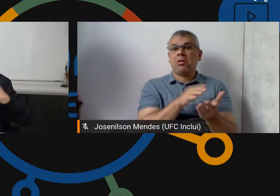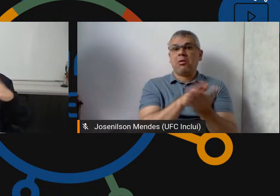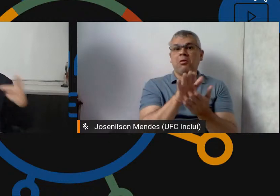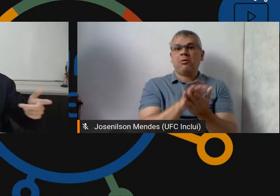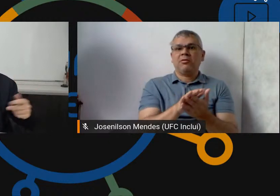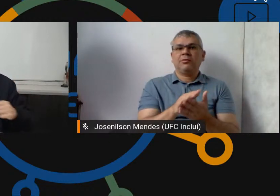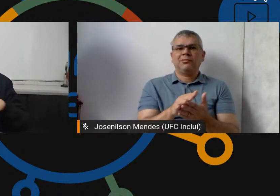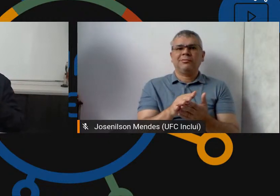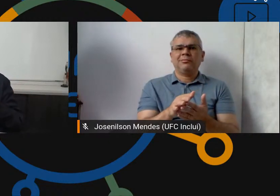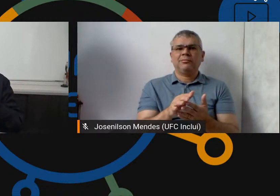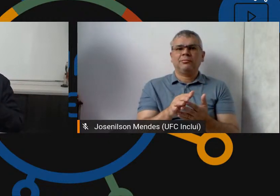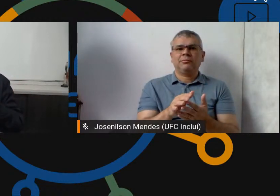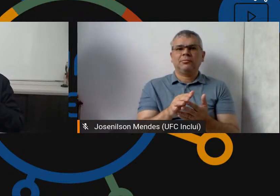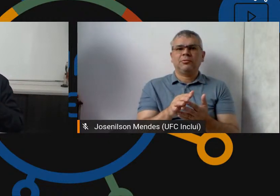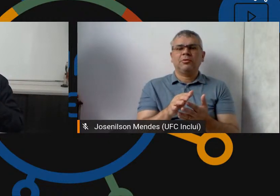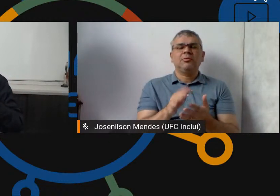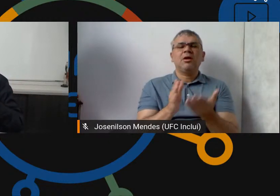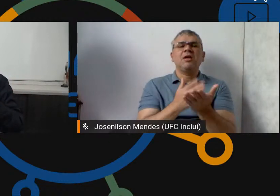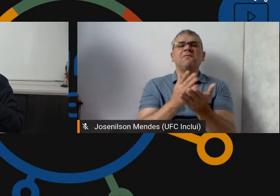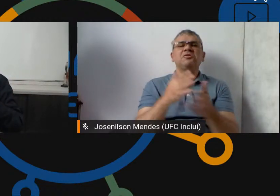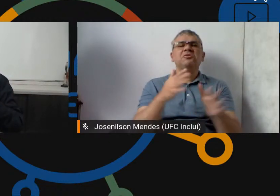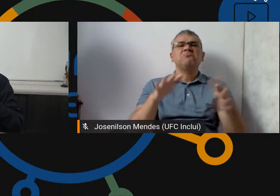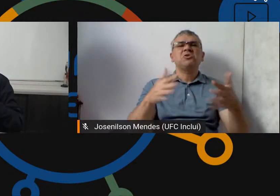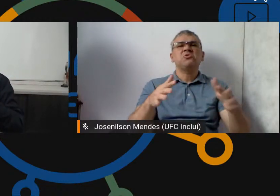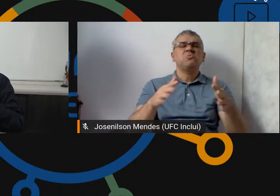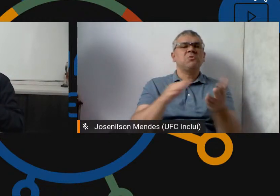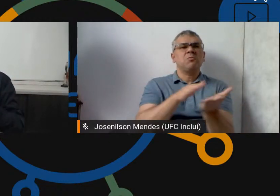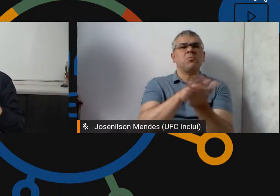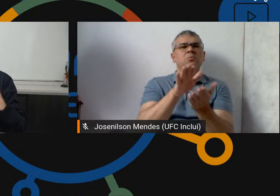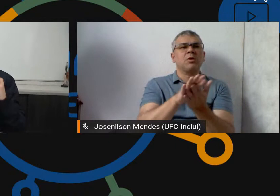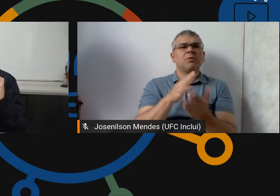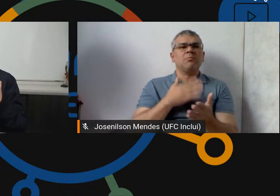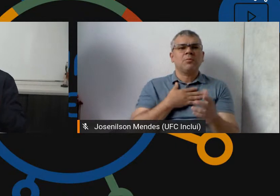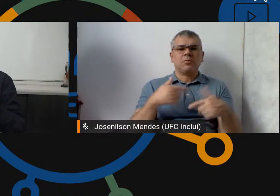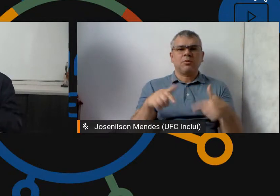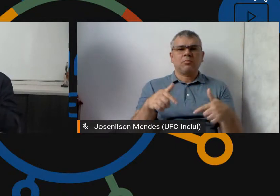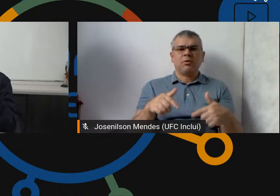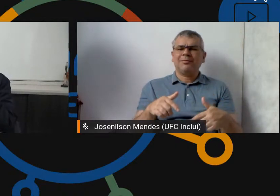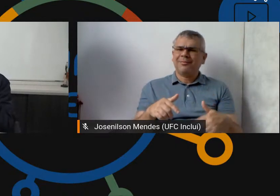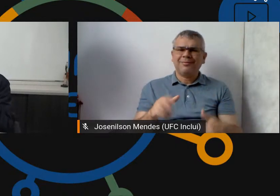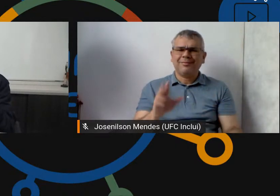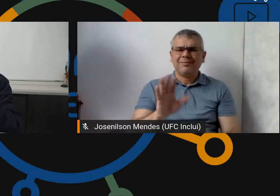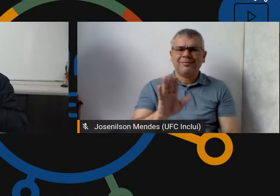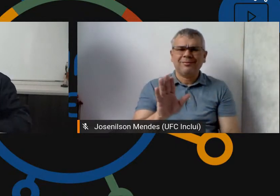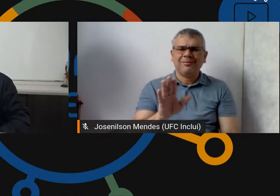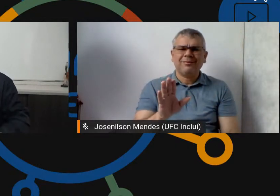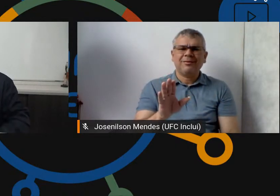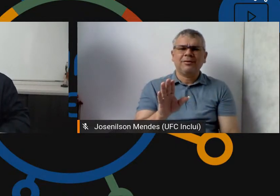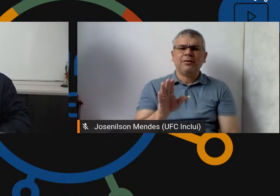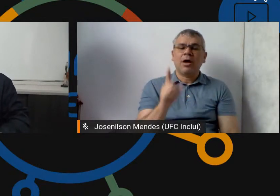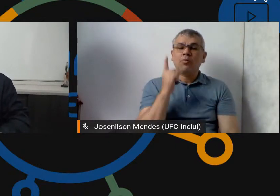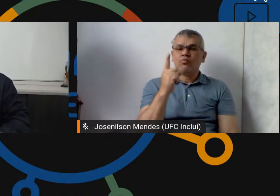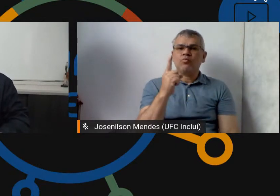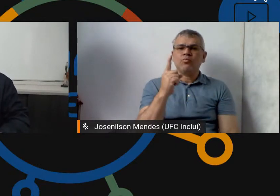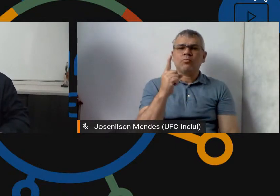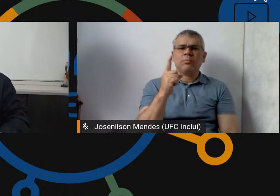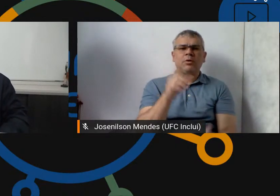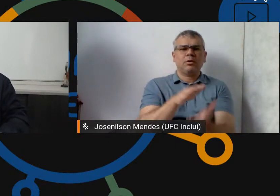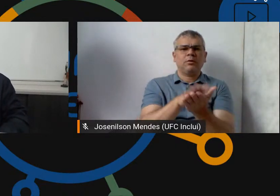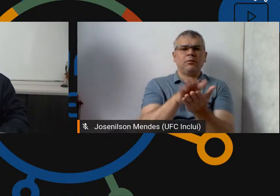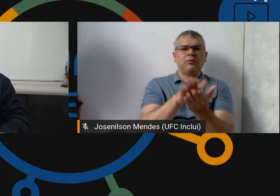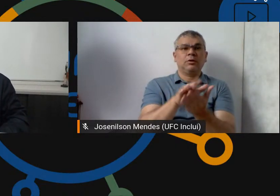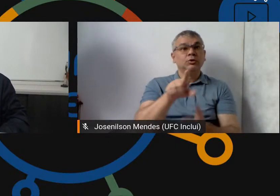menos para ver se eu encaixo o meu trabalho. E não é assim que funciona. O seu trabalho pode ser publicado em uma revista. Portanto, você tem que